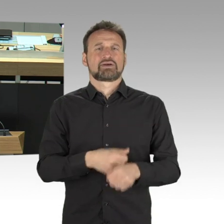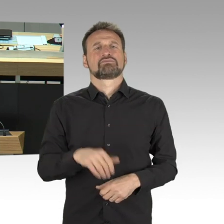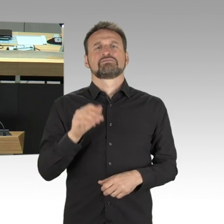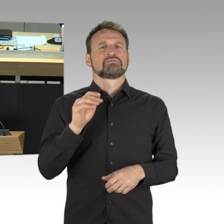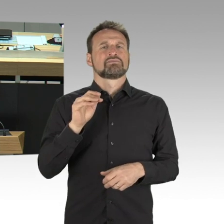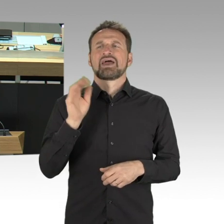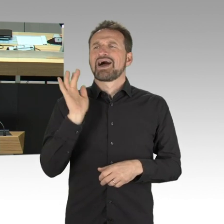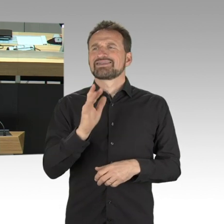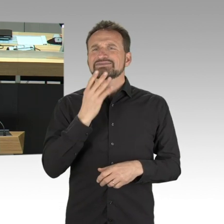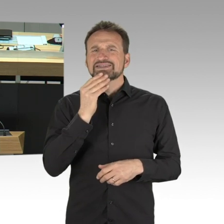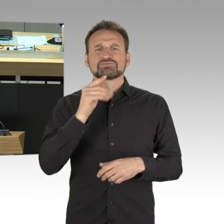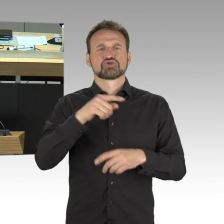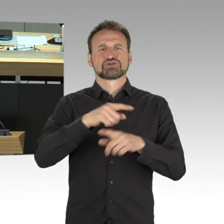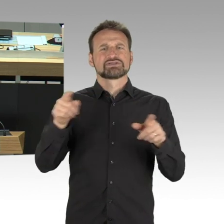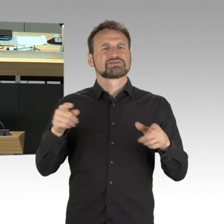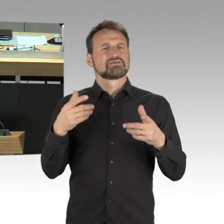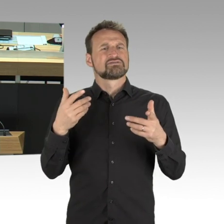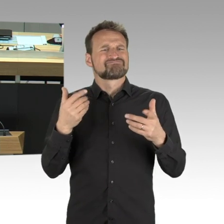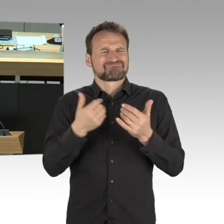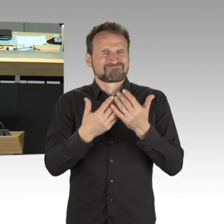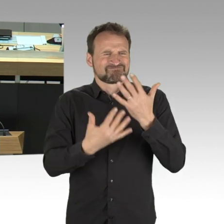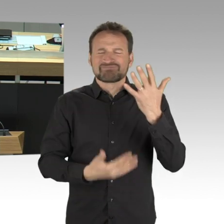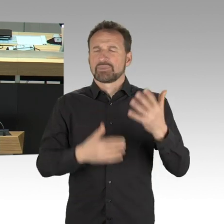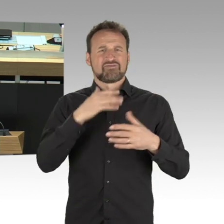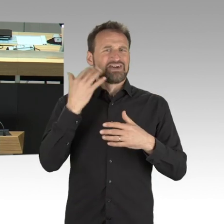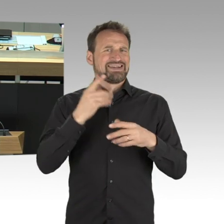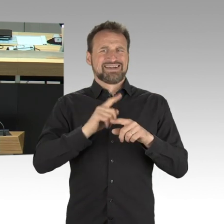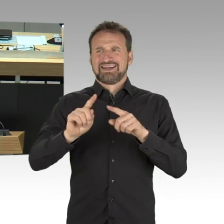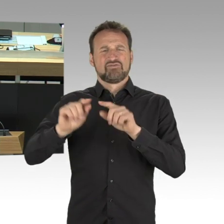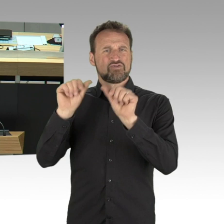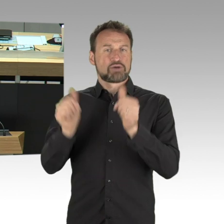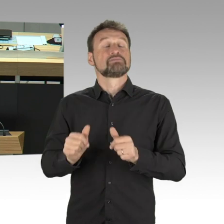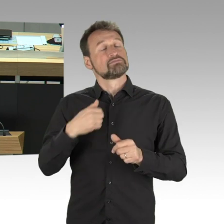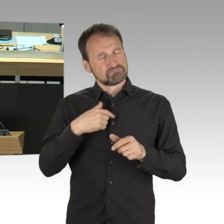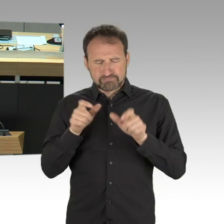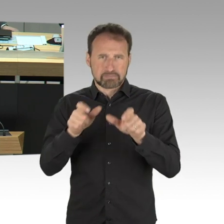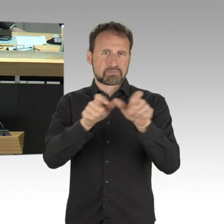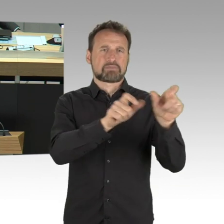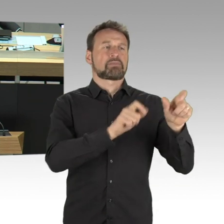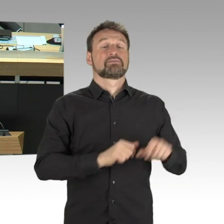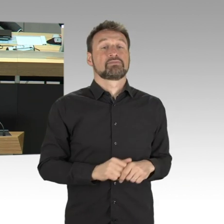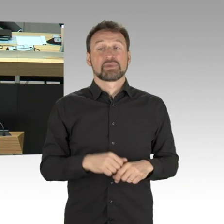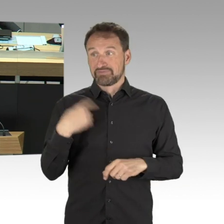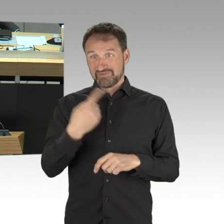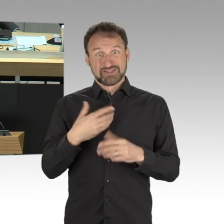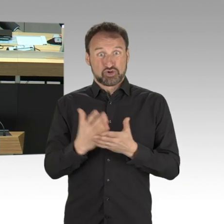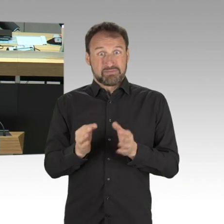mehr. Und um eines dabei klarzustellen, trotz dieser zahlreichen Maßnahmen werden wir uns gewiss nicht zurücklegen, sondern das Gegenteil ist der Fall.